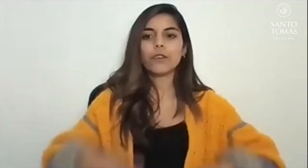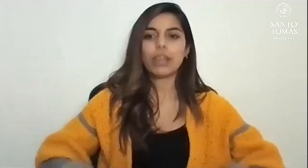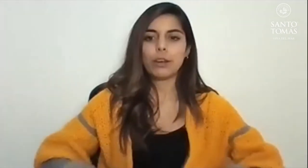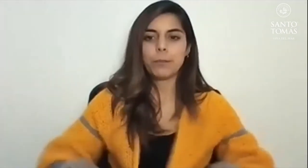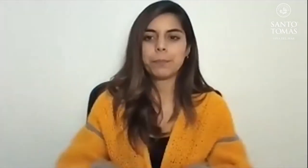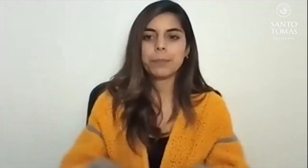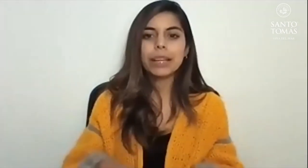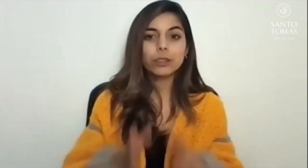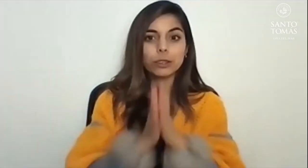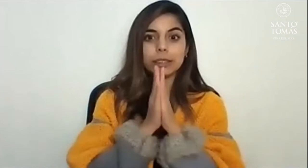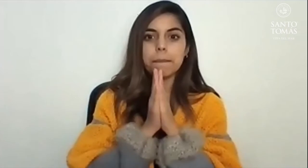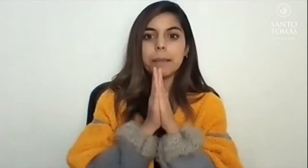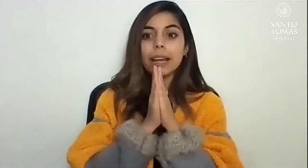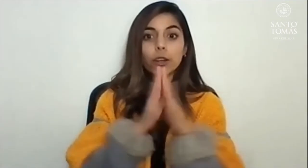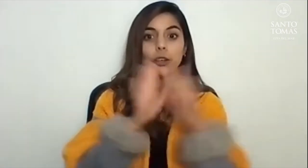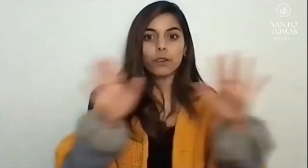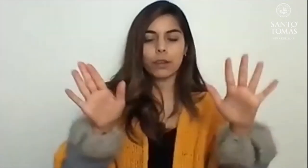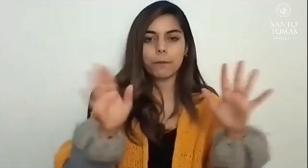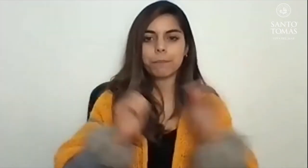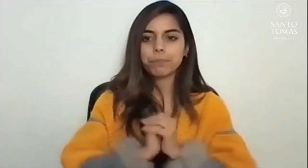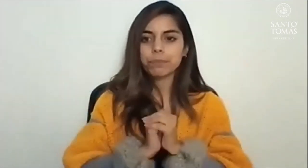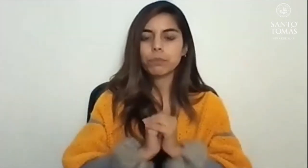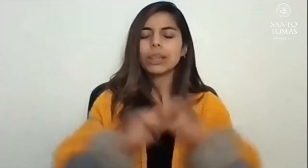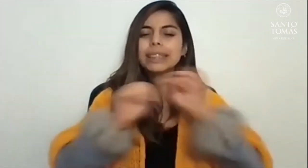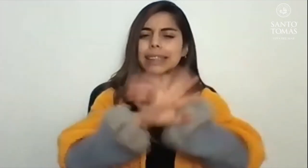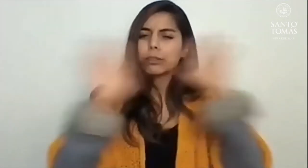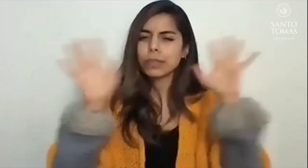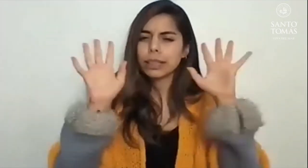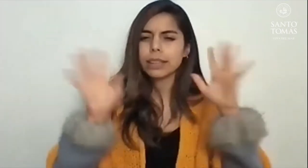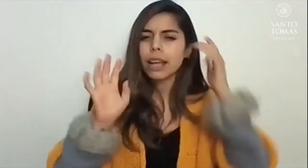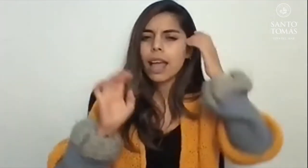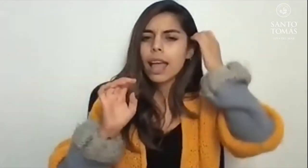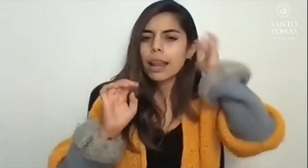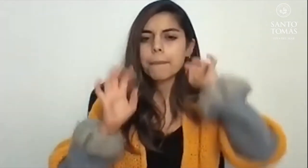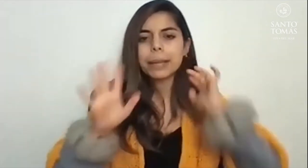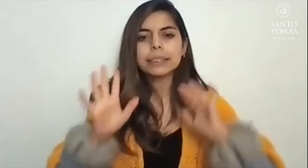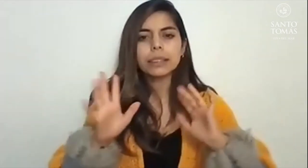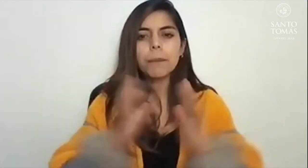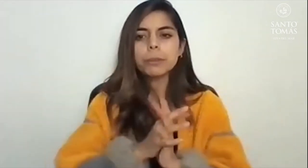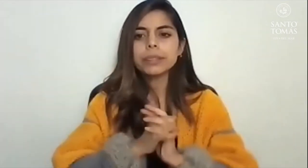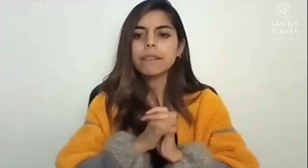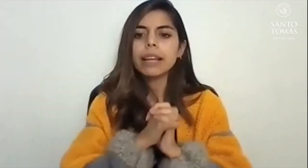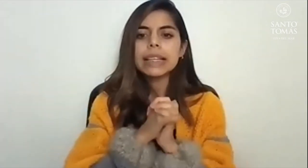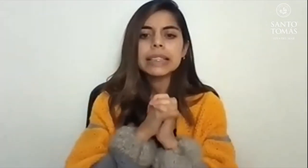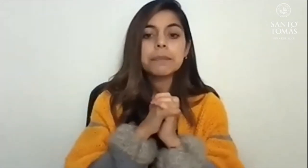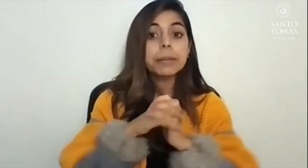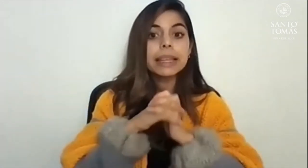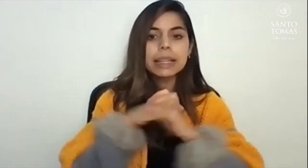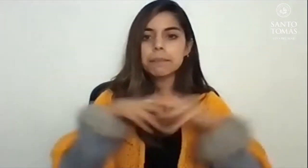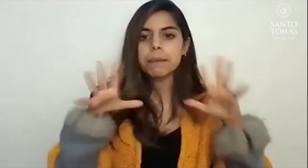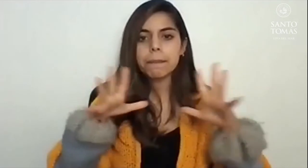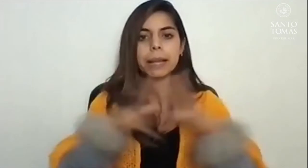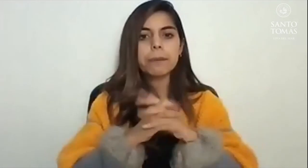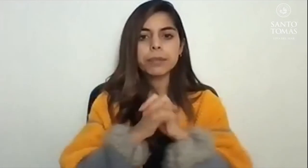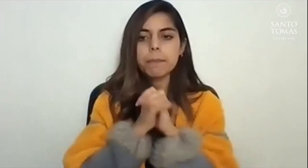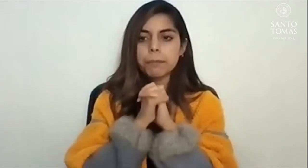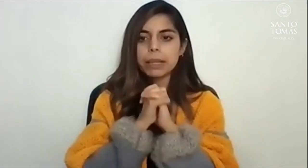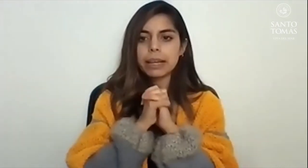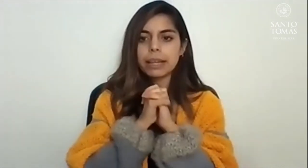veo. Entonces, miren lo que yo veo. Voy a tratar de utilizar las menos señas posibles y ser bien descriptiva para que ustedes me puedan